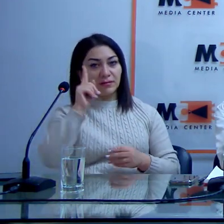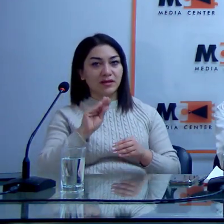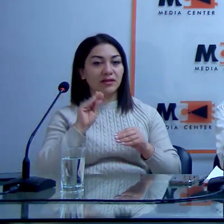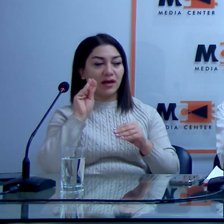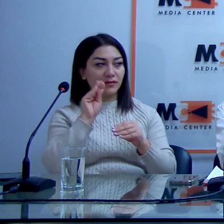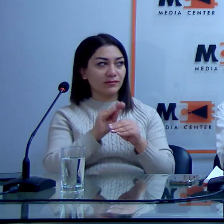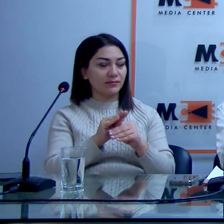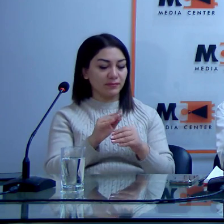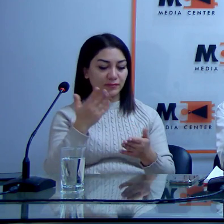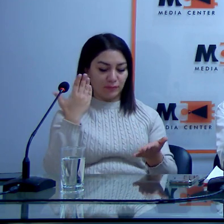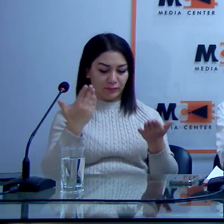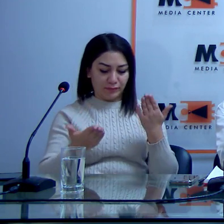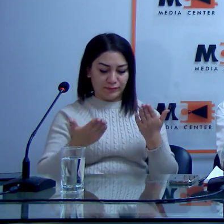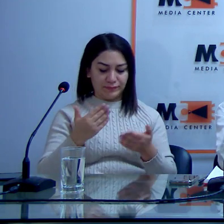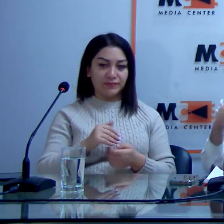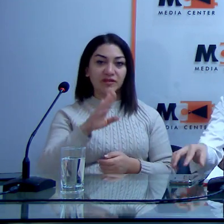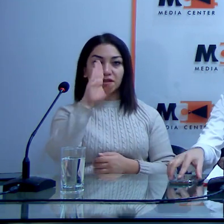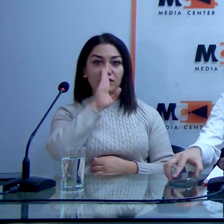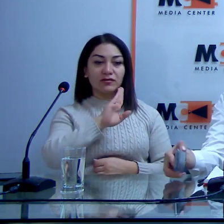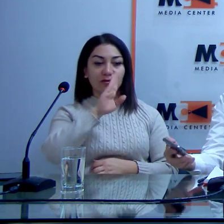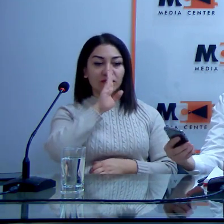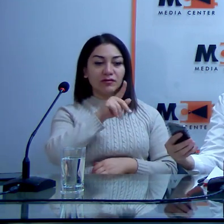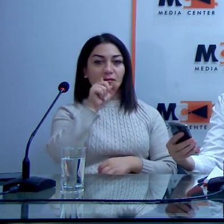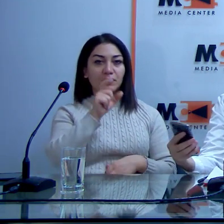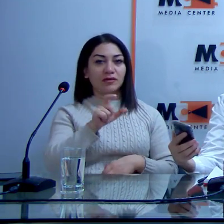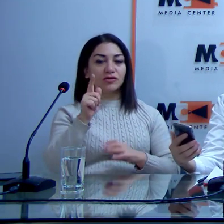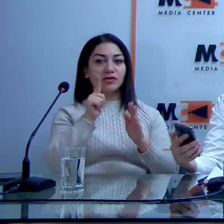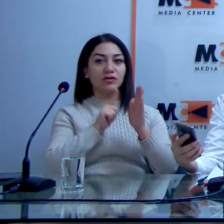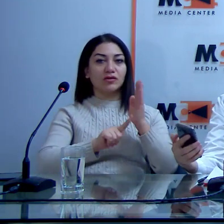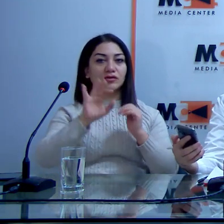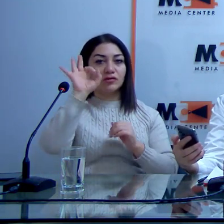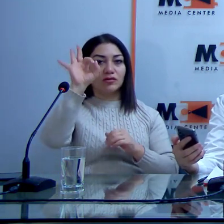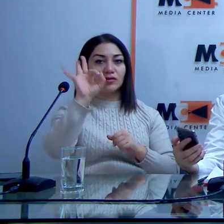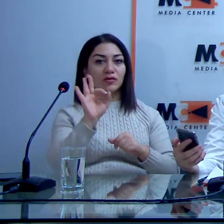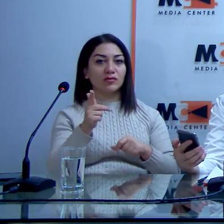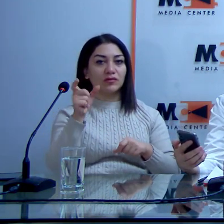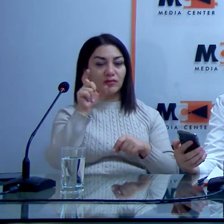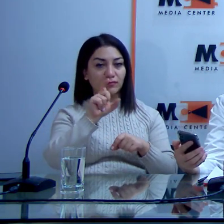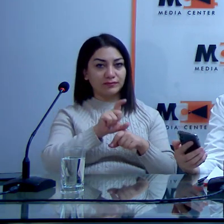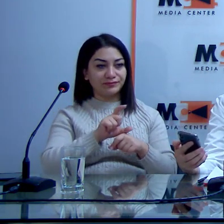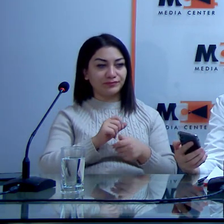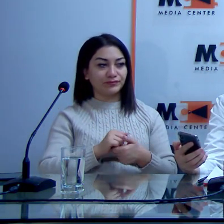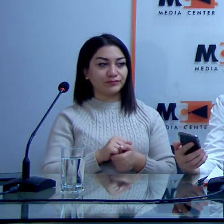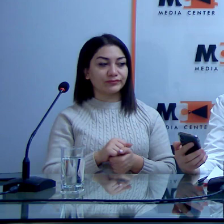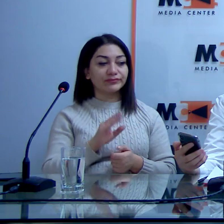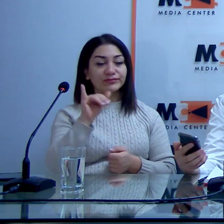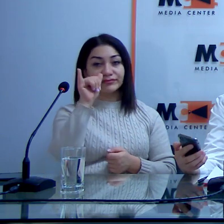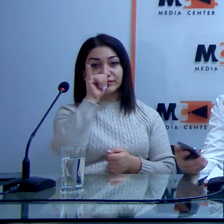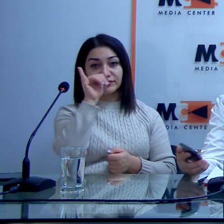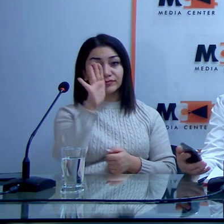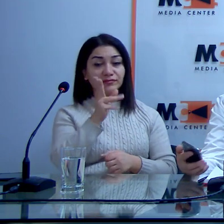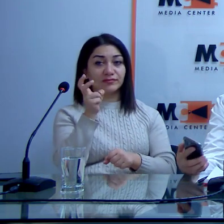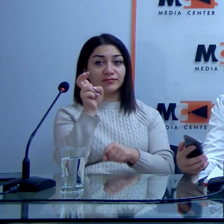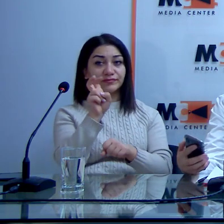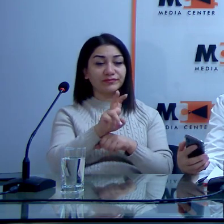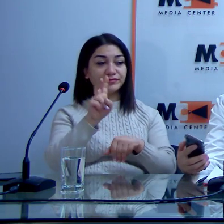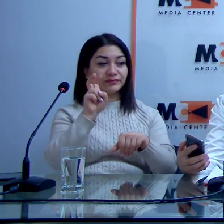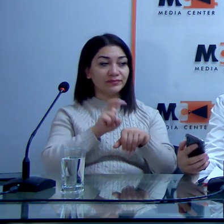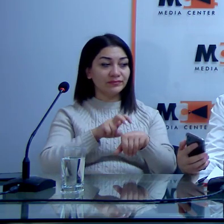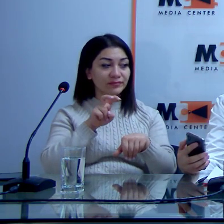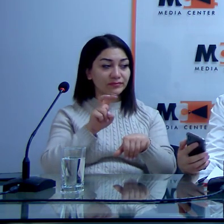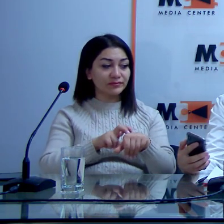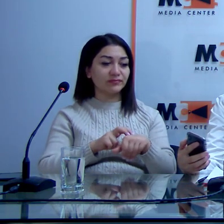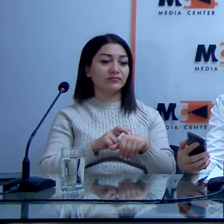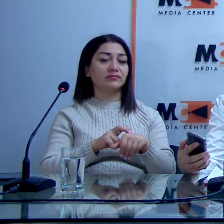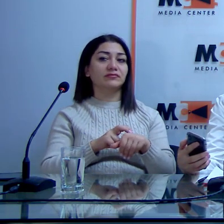որ օրինակ թույլ լսող անձանց 70%-ից ավելին չի կարողանում այցելել բժշկի, հա,